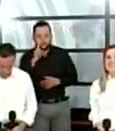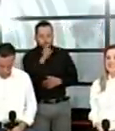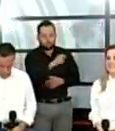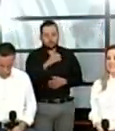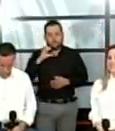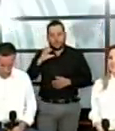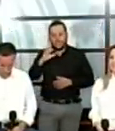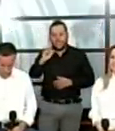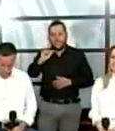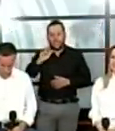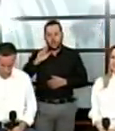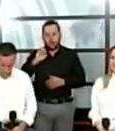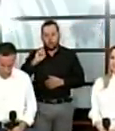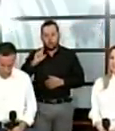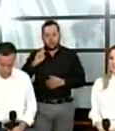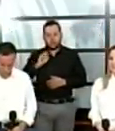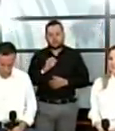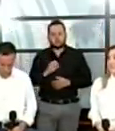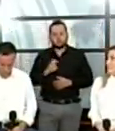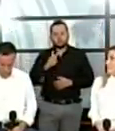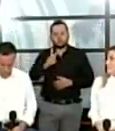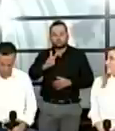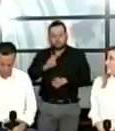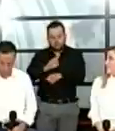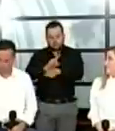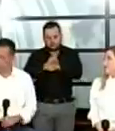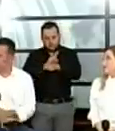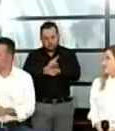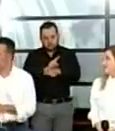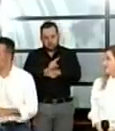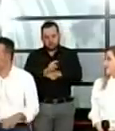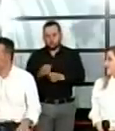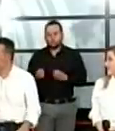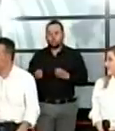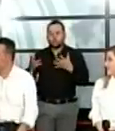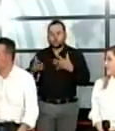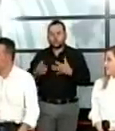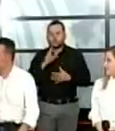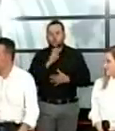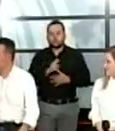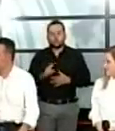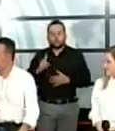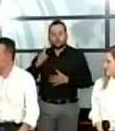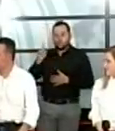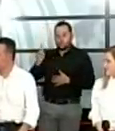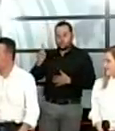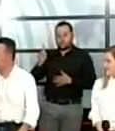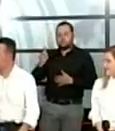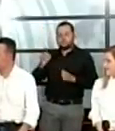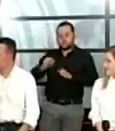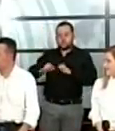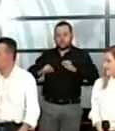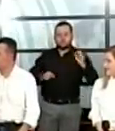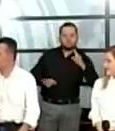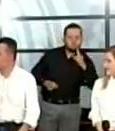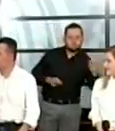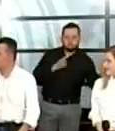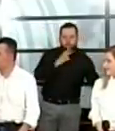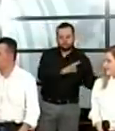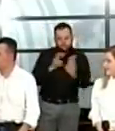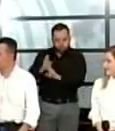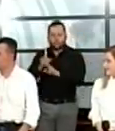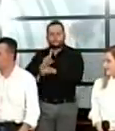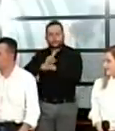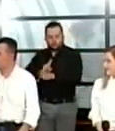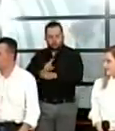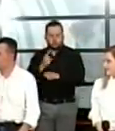a Carolina Bustamante. Tiene 2 minutos para responder. ¿Cuántas preguntas? Una con réplica de 1 minuto.